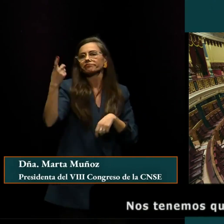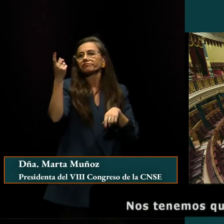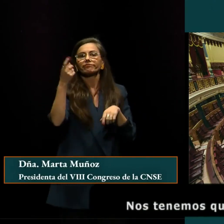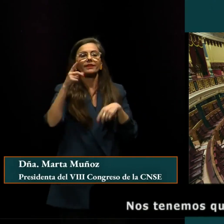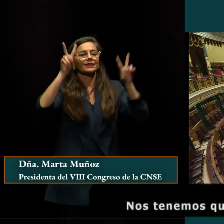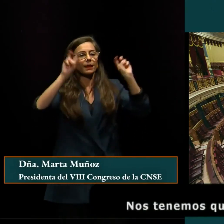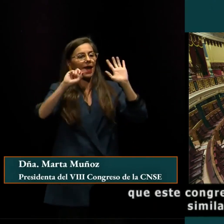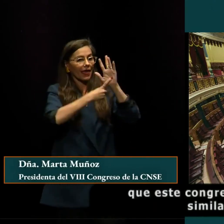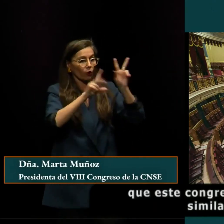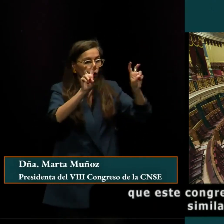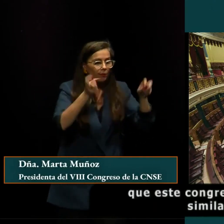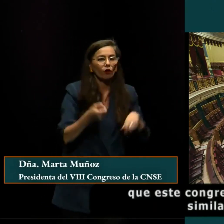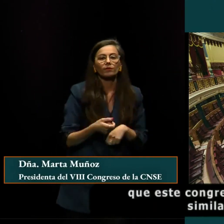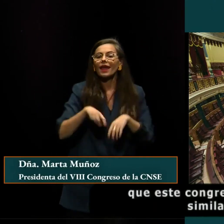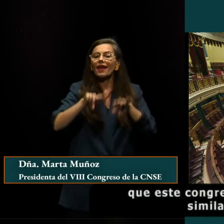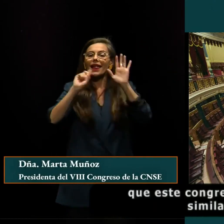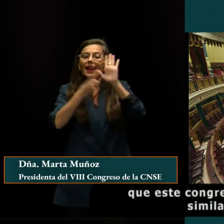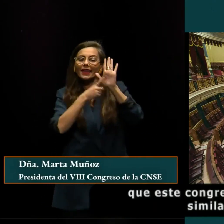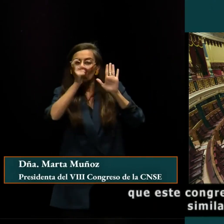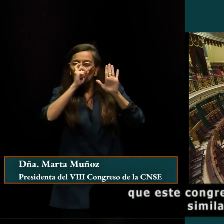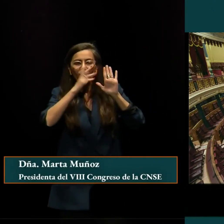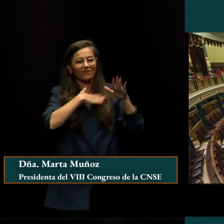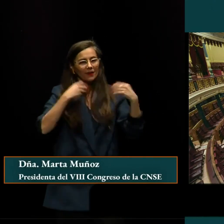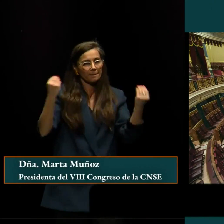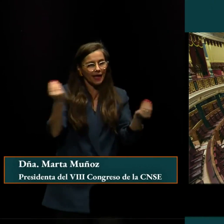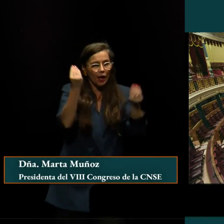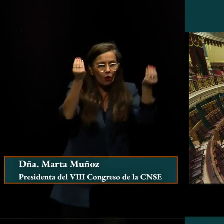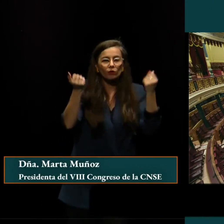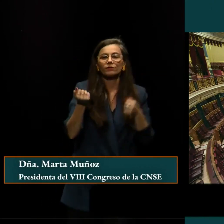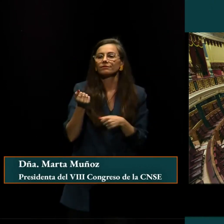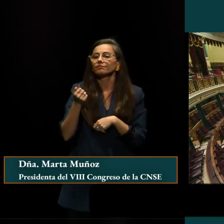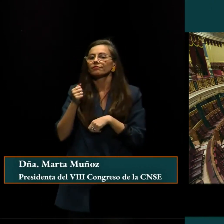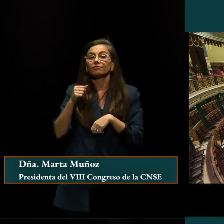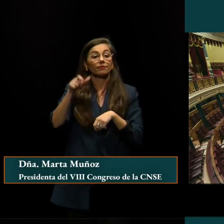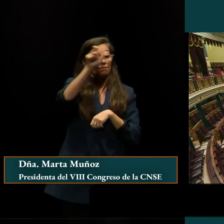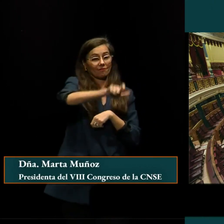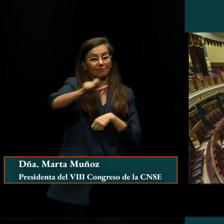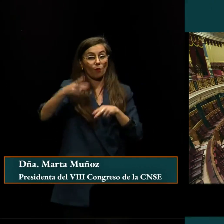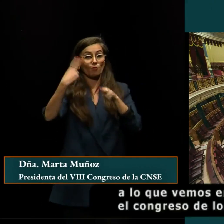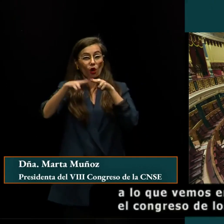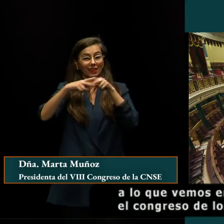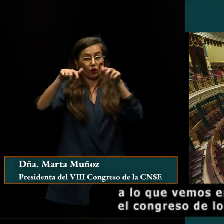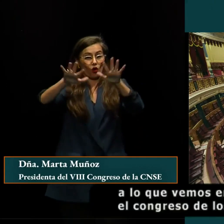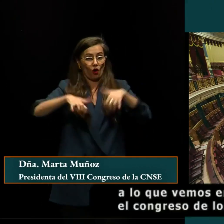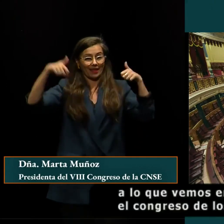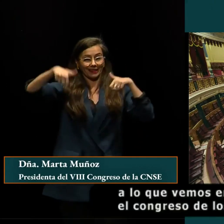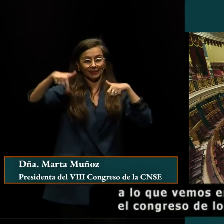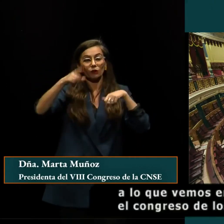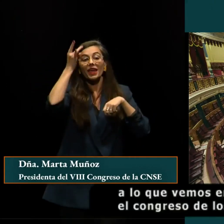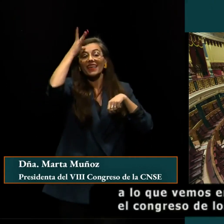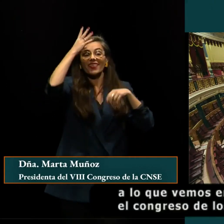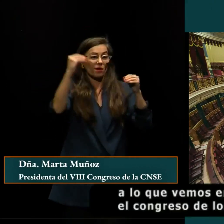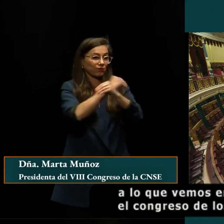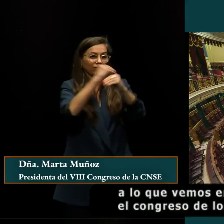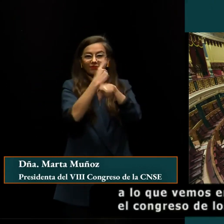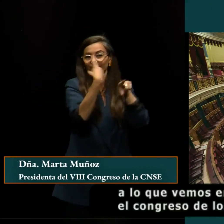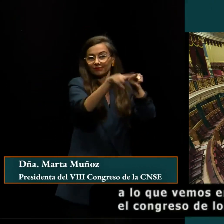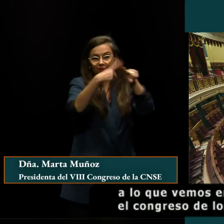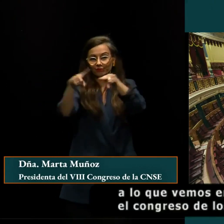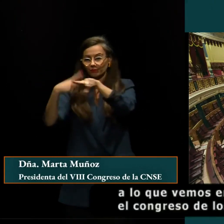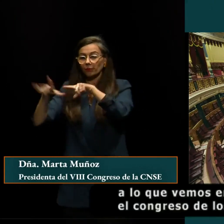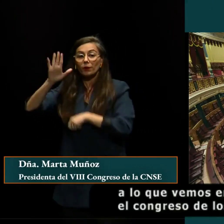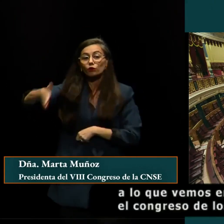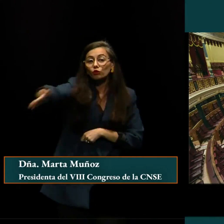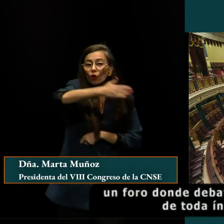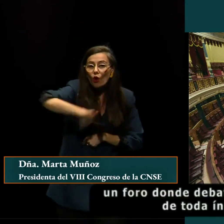donde debaten cuestiones de toda índole, pues nueva legislación, antigua legislación que quieren mejorar.